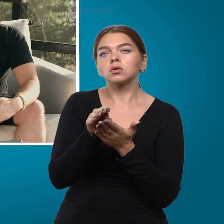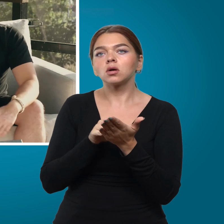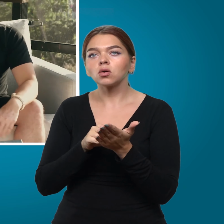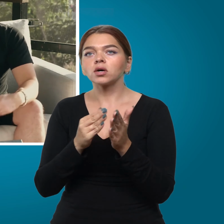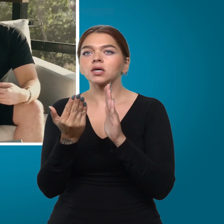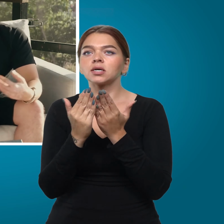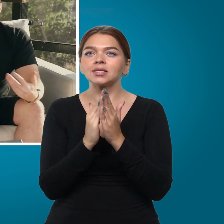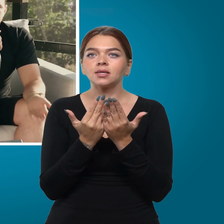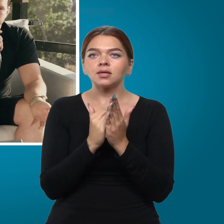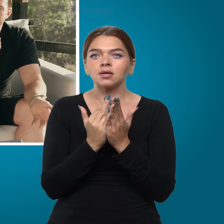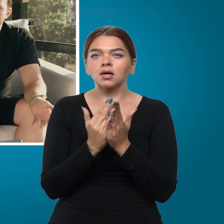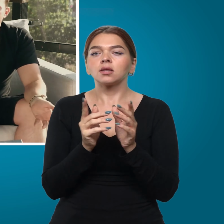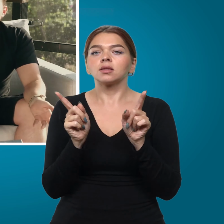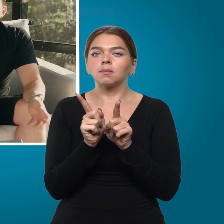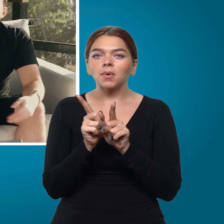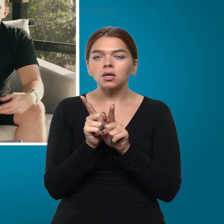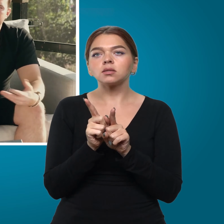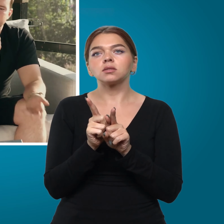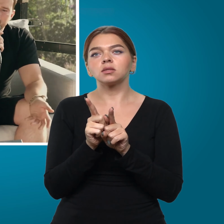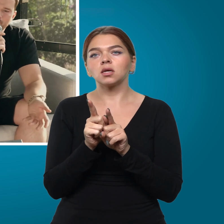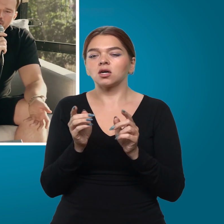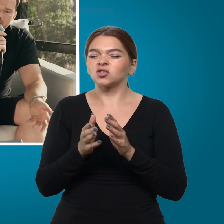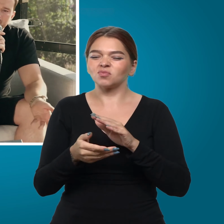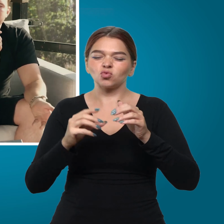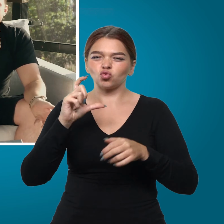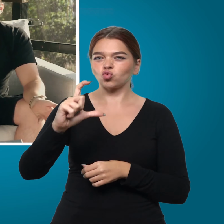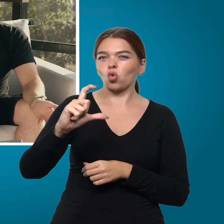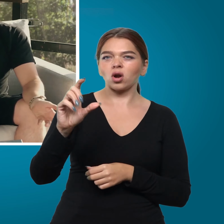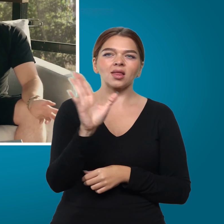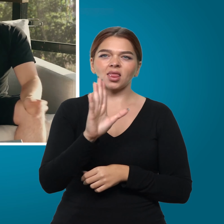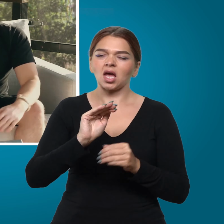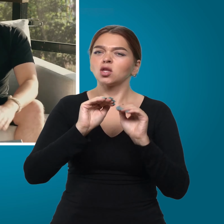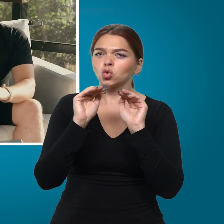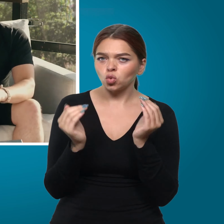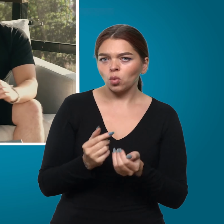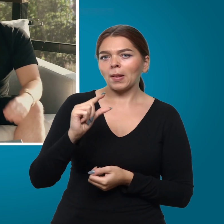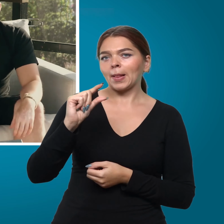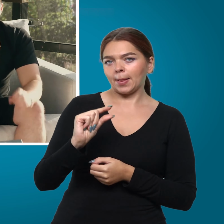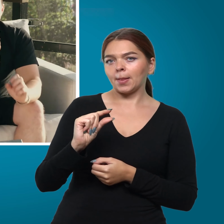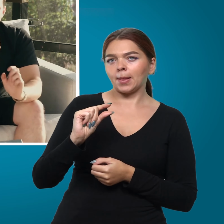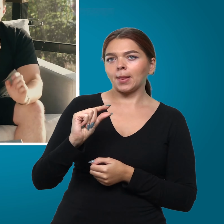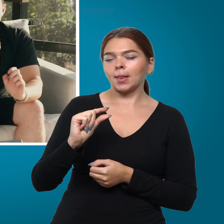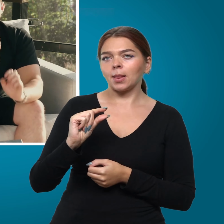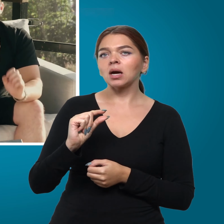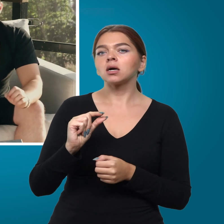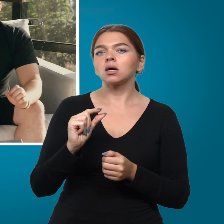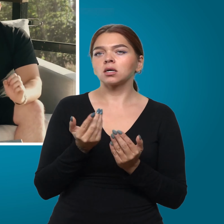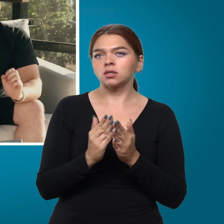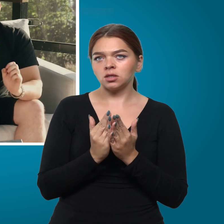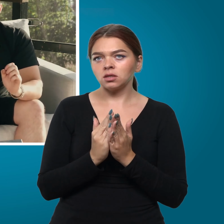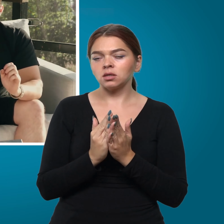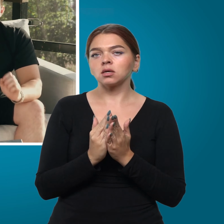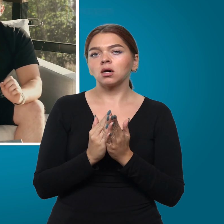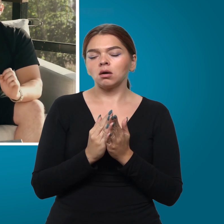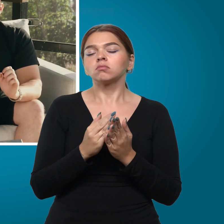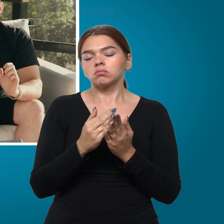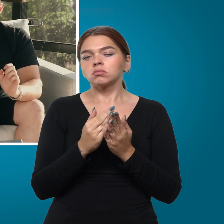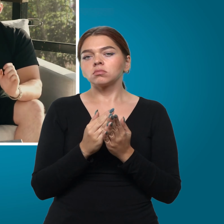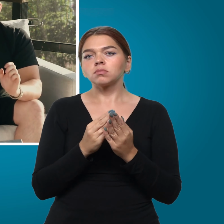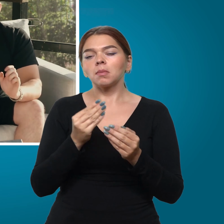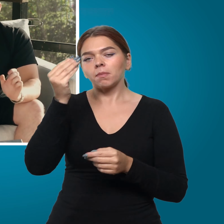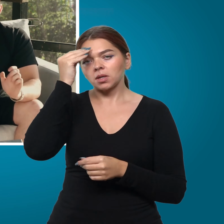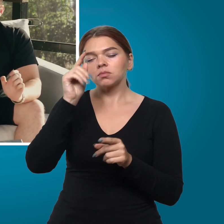ką rašysiu, tada jau pasirinkt balsą rašymo. Šiaip knygos apimtis irgi yra specialiai, aš juos neišpūčiau,